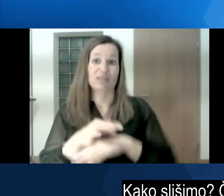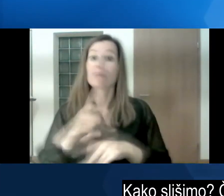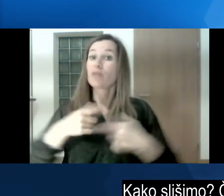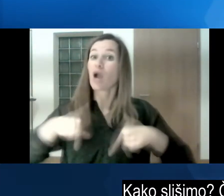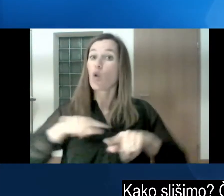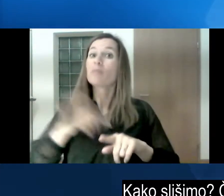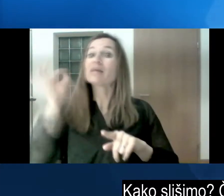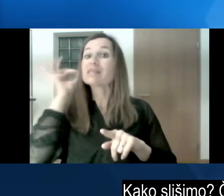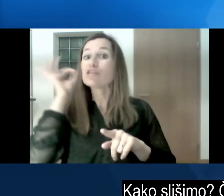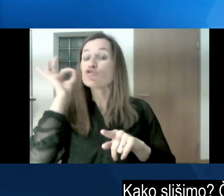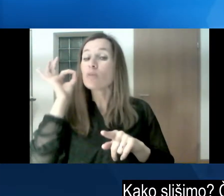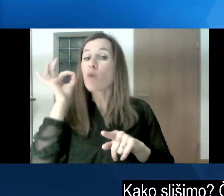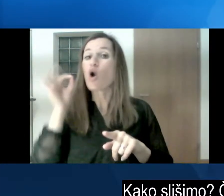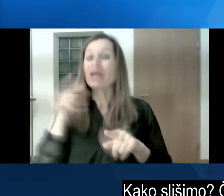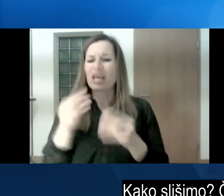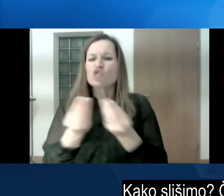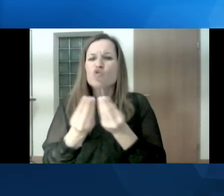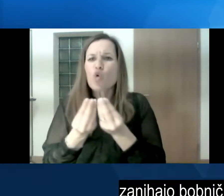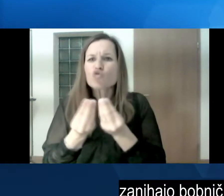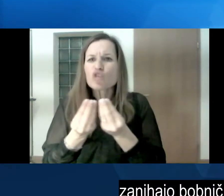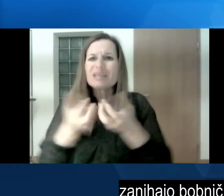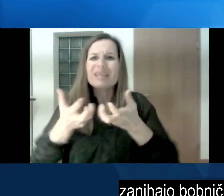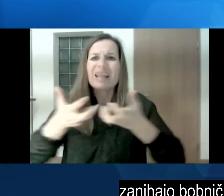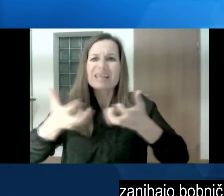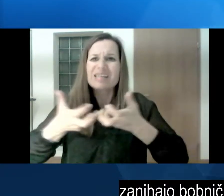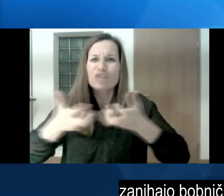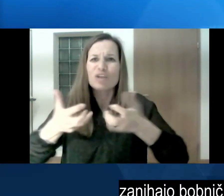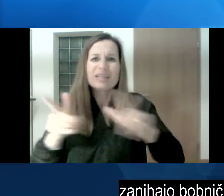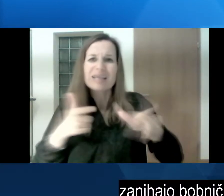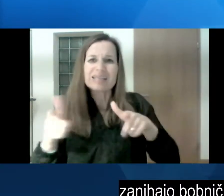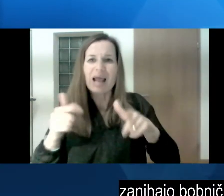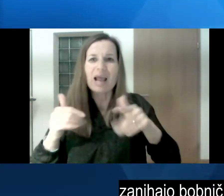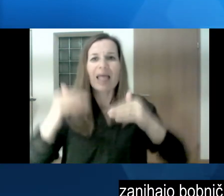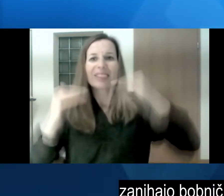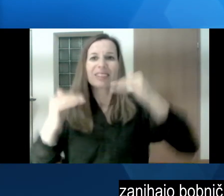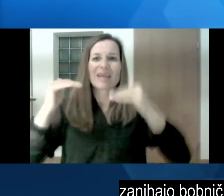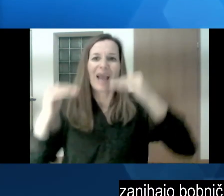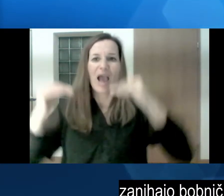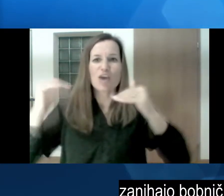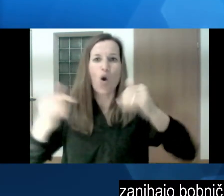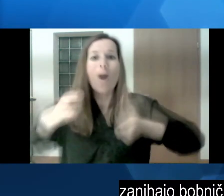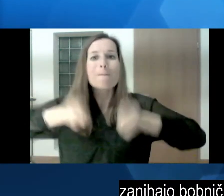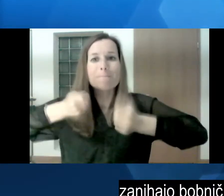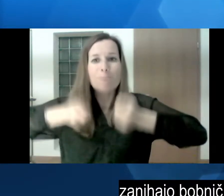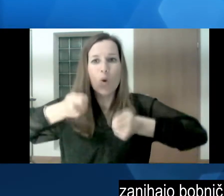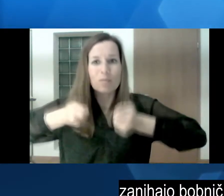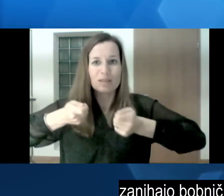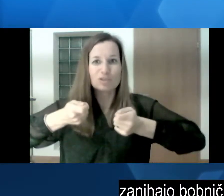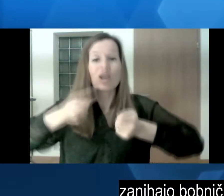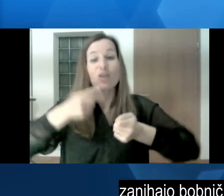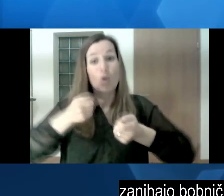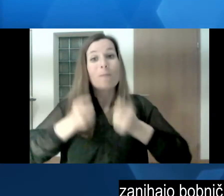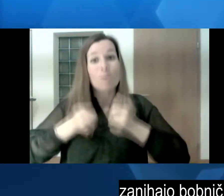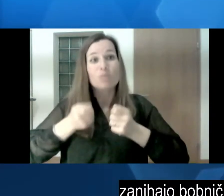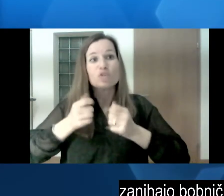te zgoščenine in razredčenine zraka zanihajo bobnič, to nihanje se prenese in pa